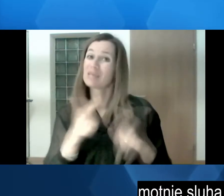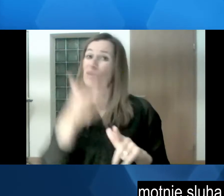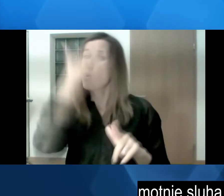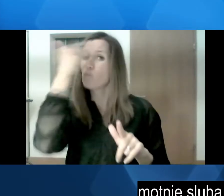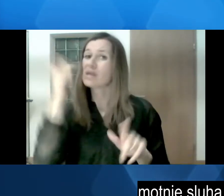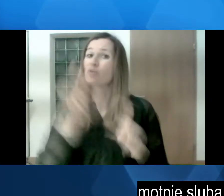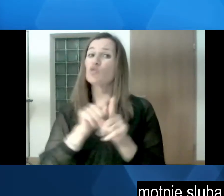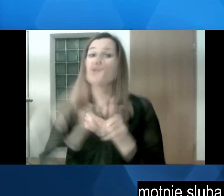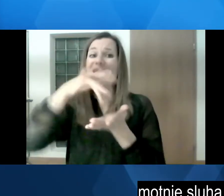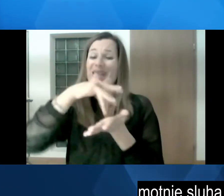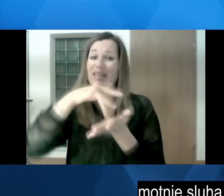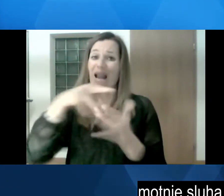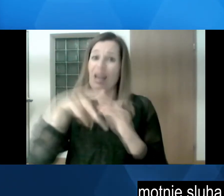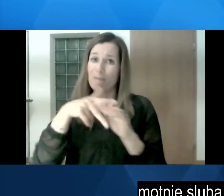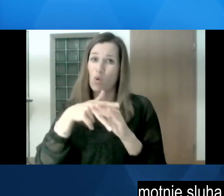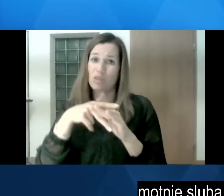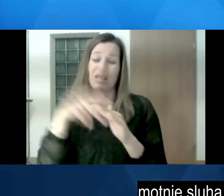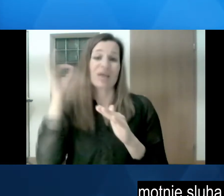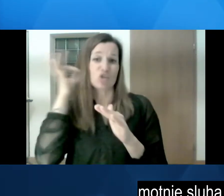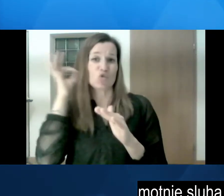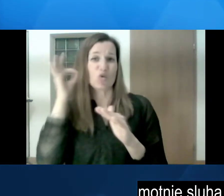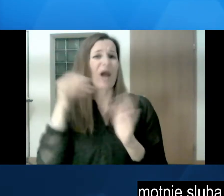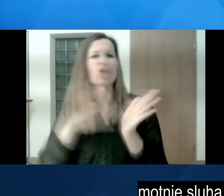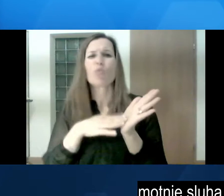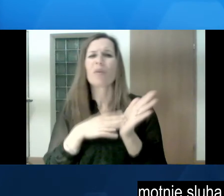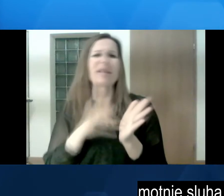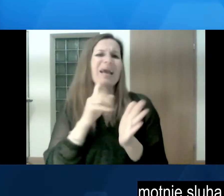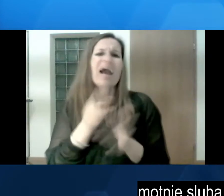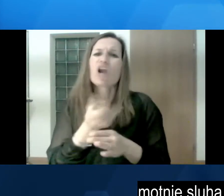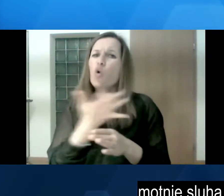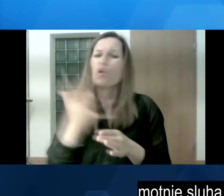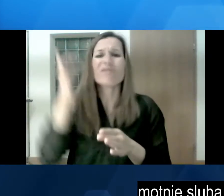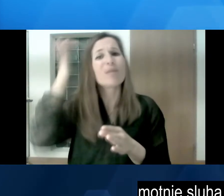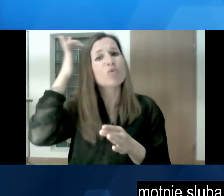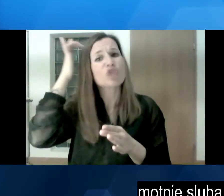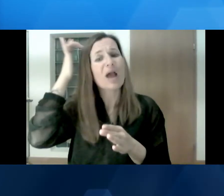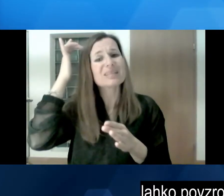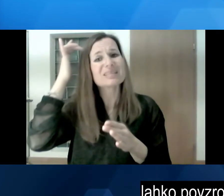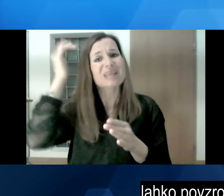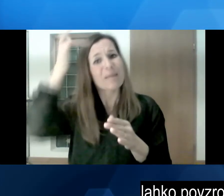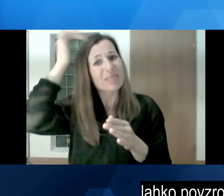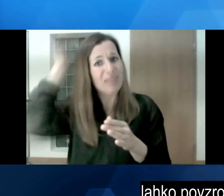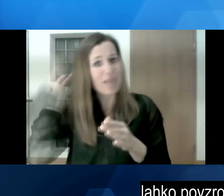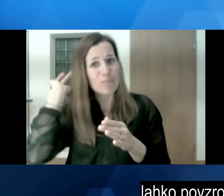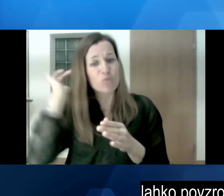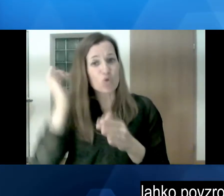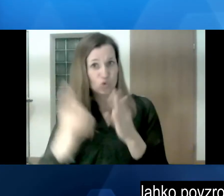motnje sluha, se pravi, karkoli se v možganskem deblu ali možganovini zgodi,